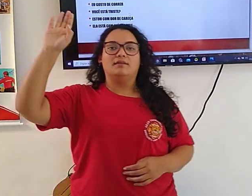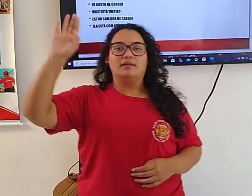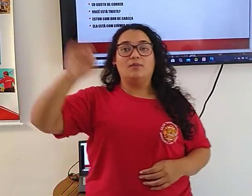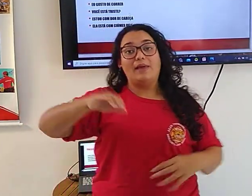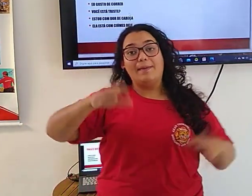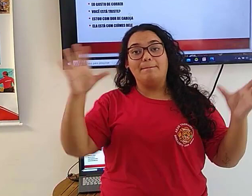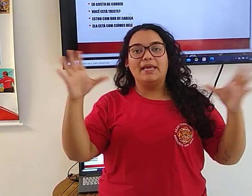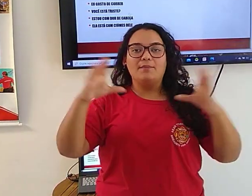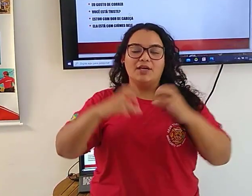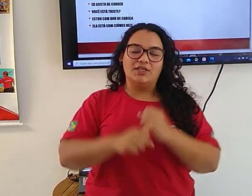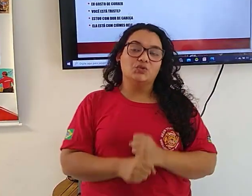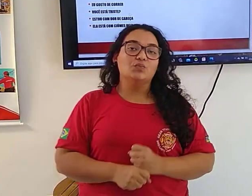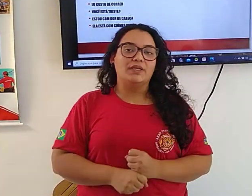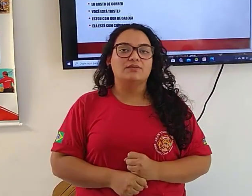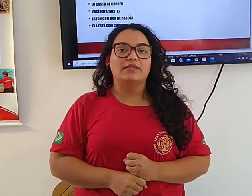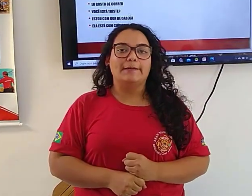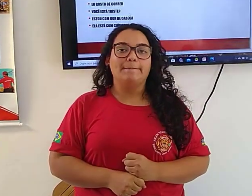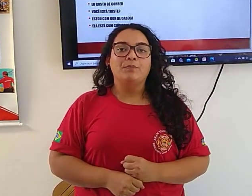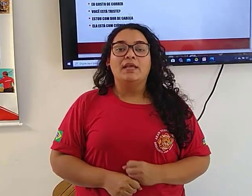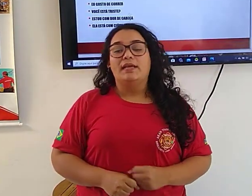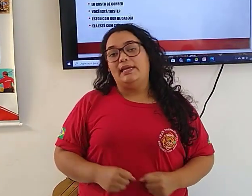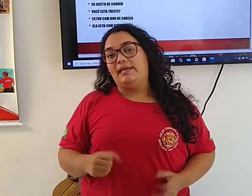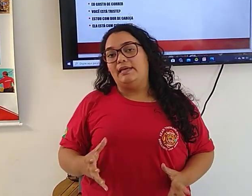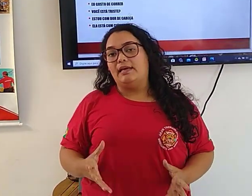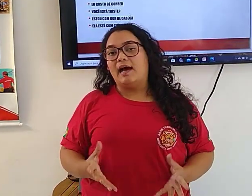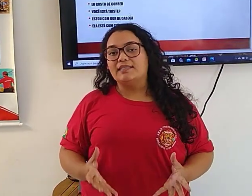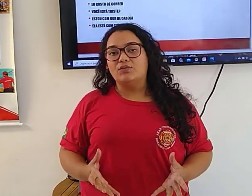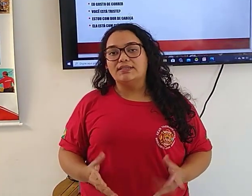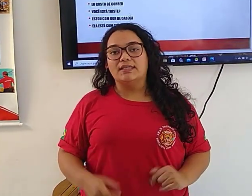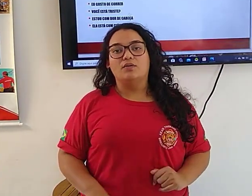Então, é bem mais resumido, né? E a acentuação,